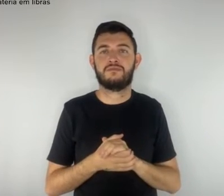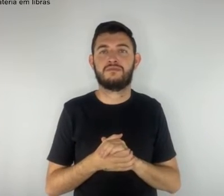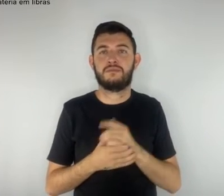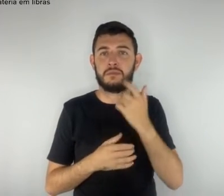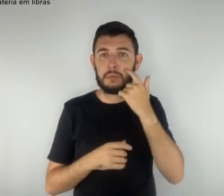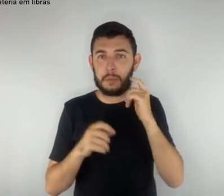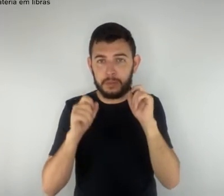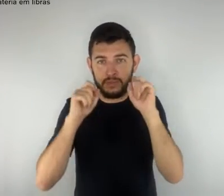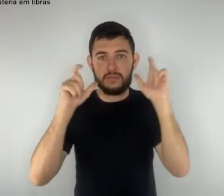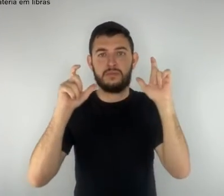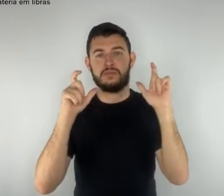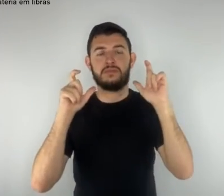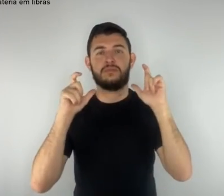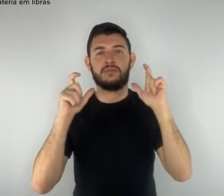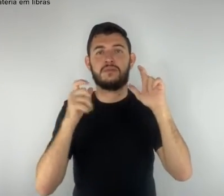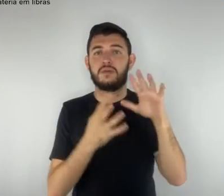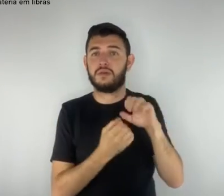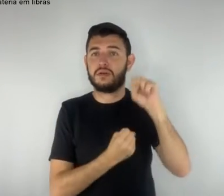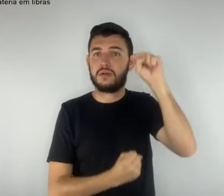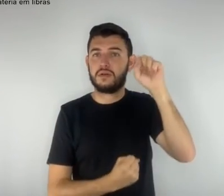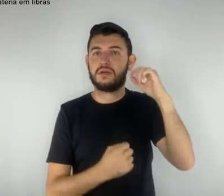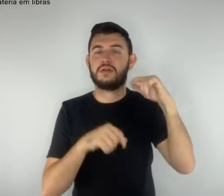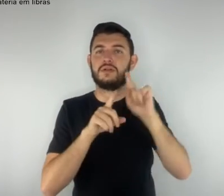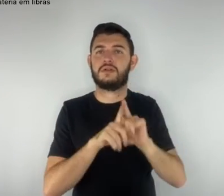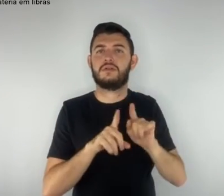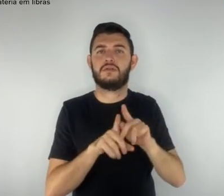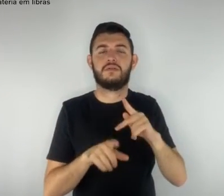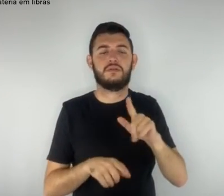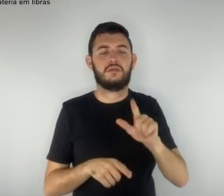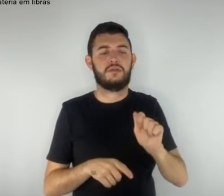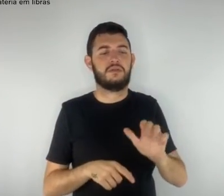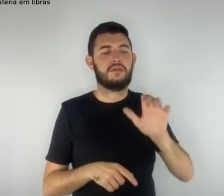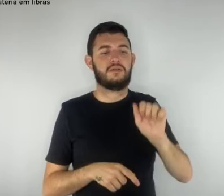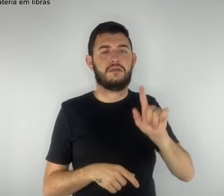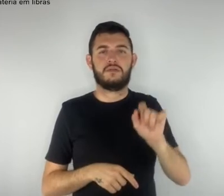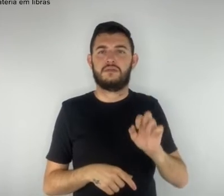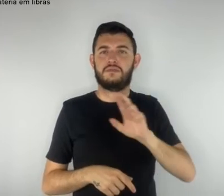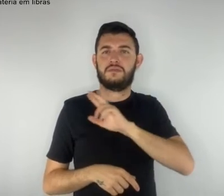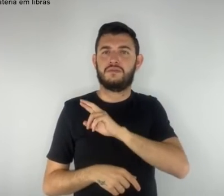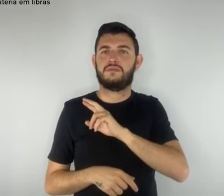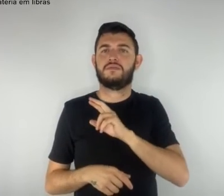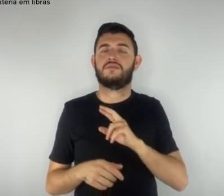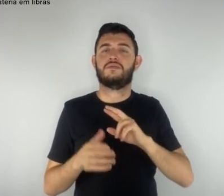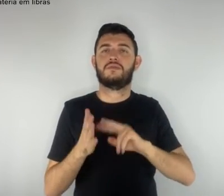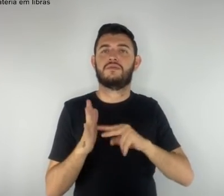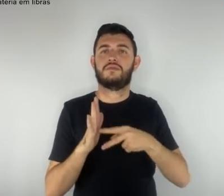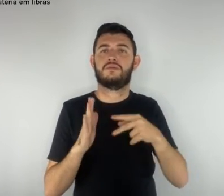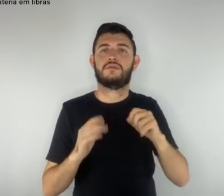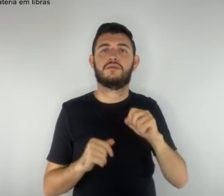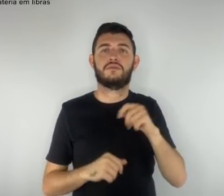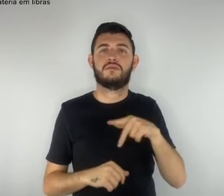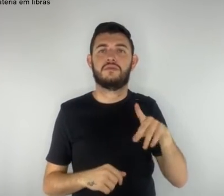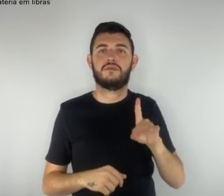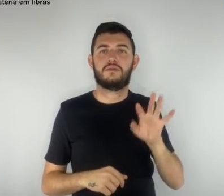e placas confeccionados pelo Simpro aqui. O papel da escola no estímulo à